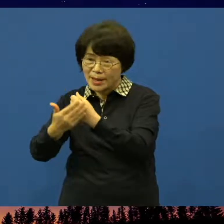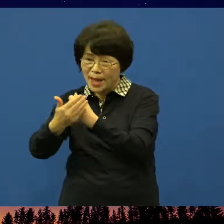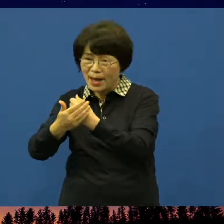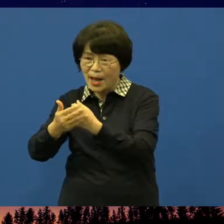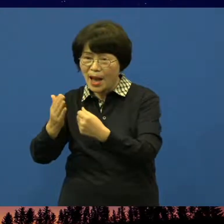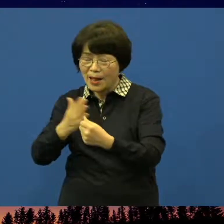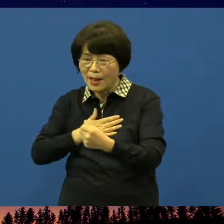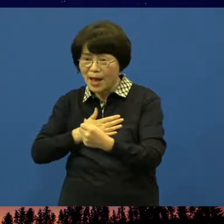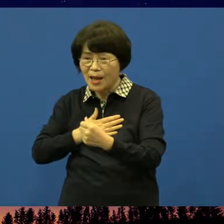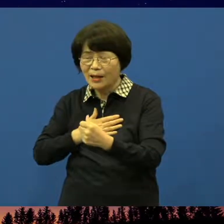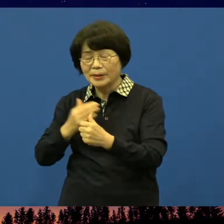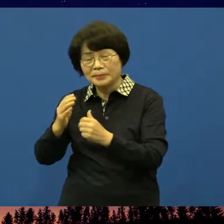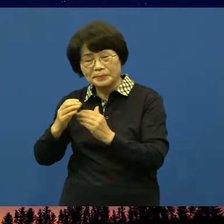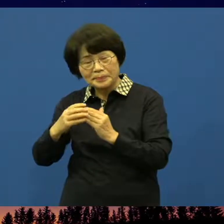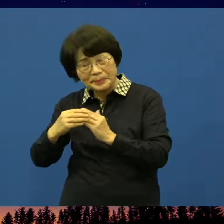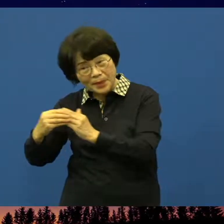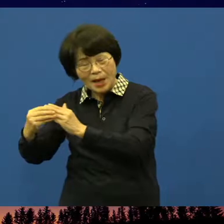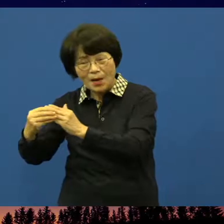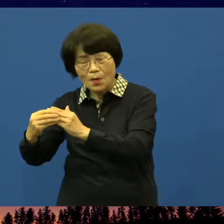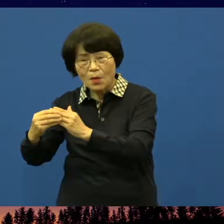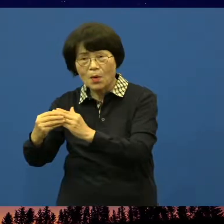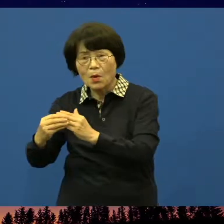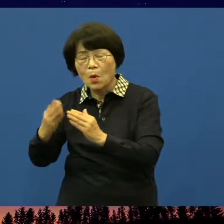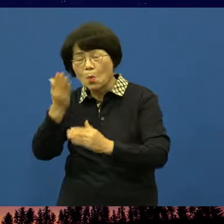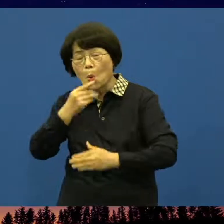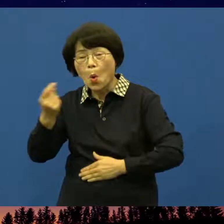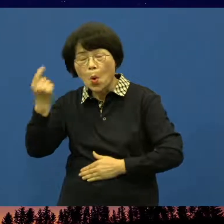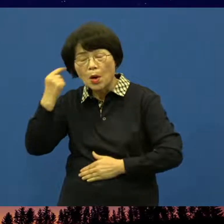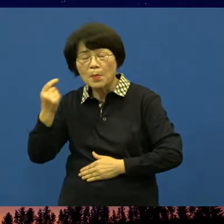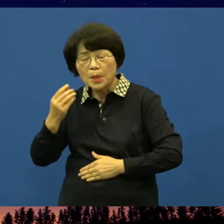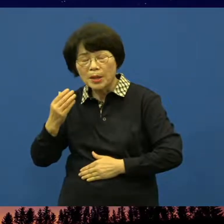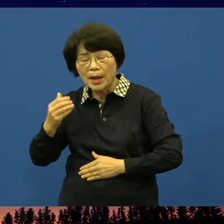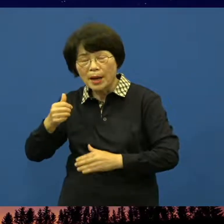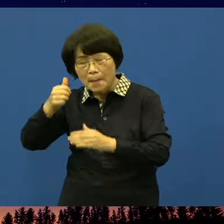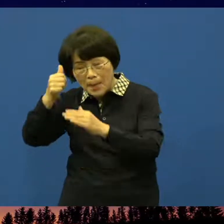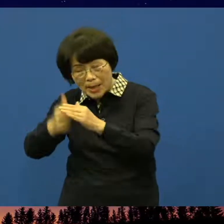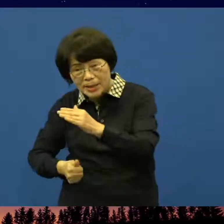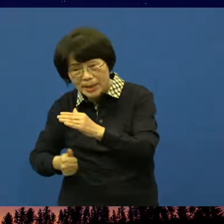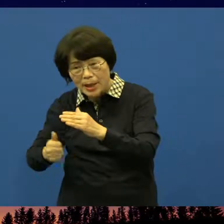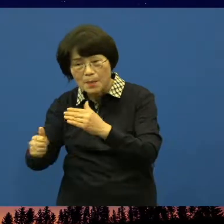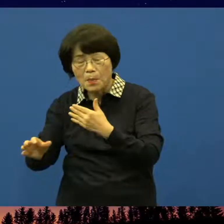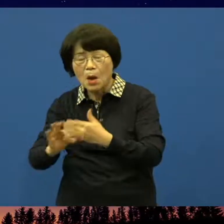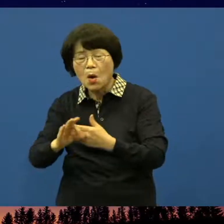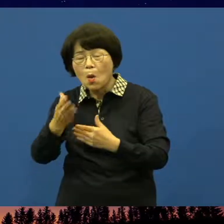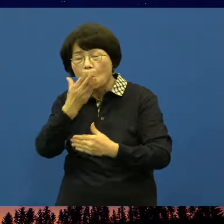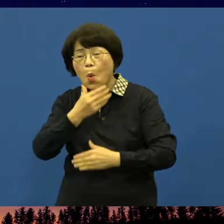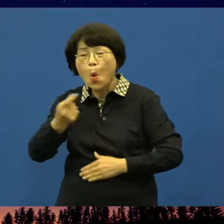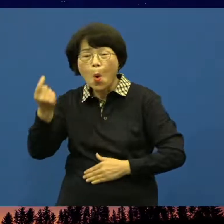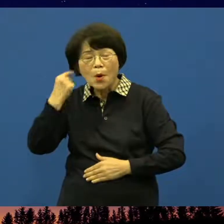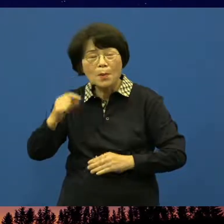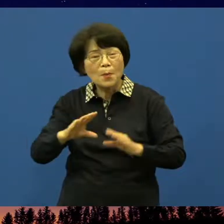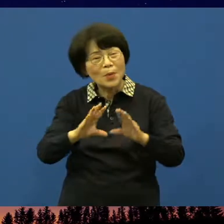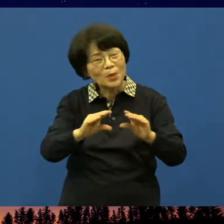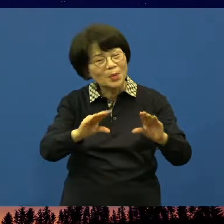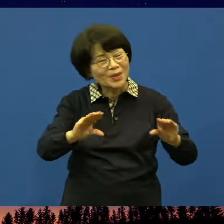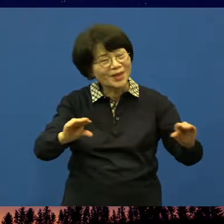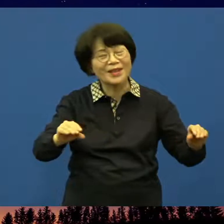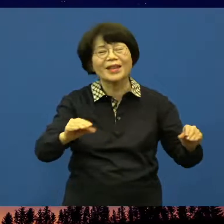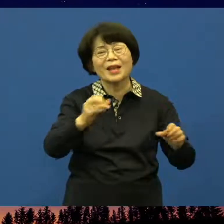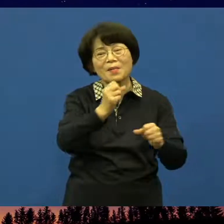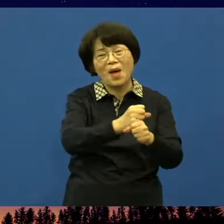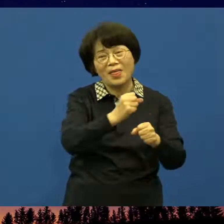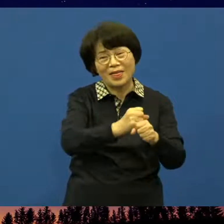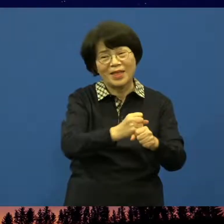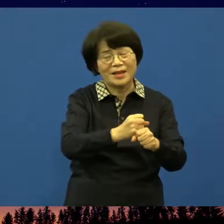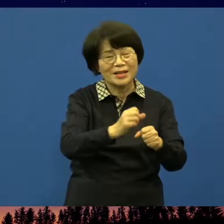나를 사로잡고 복음의 능력이 나를 사로잡으니까. 그 복음이 뭐예요? 다 녹이는 거예요. 다 녹이는 거예요. 여러분,